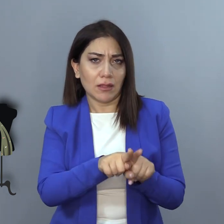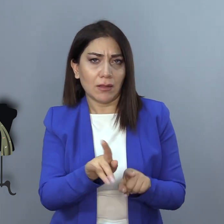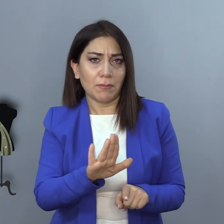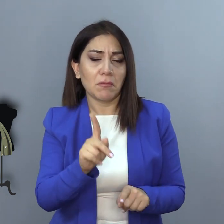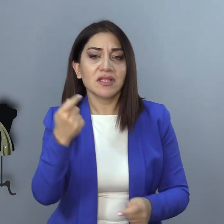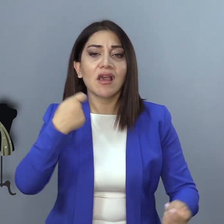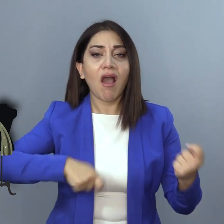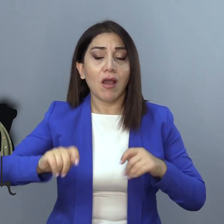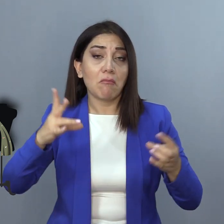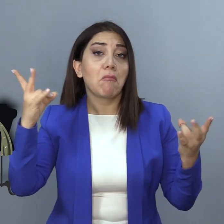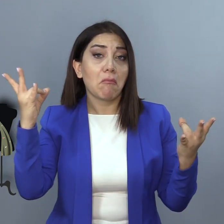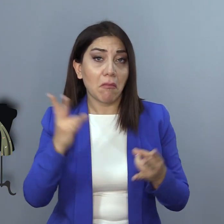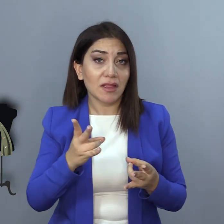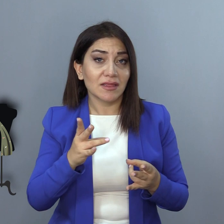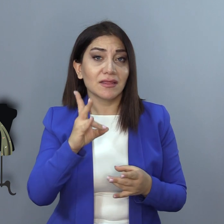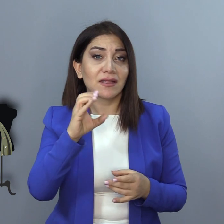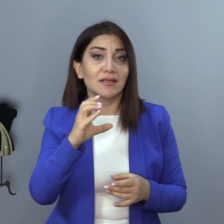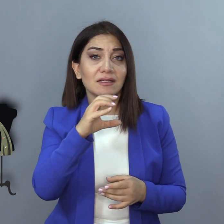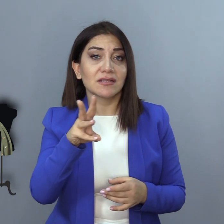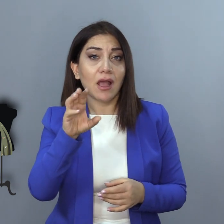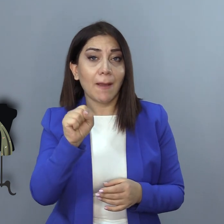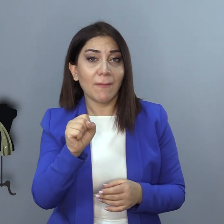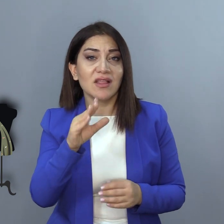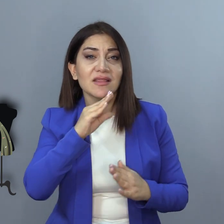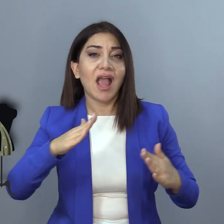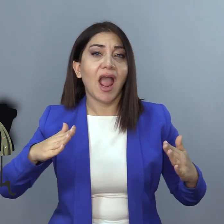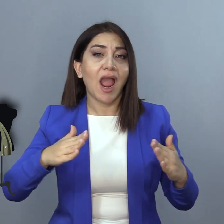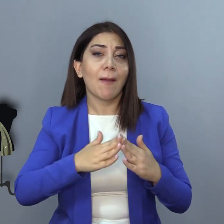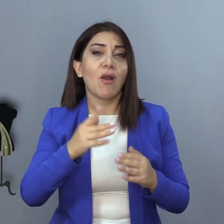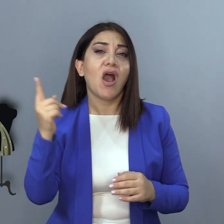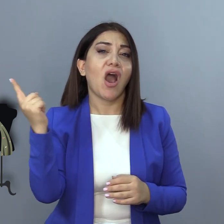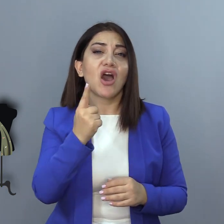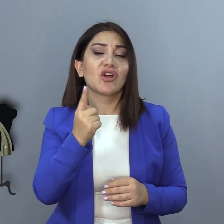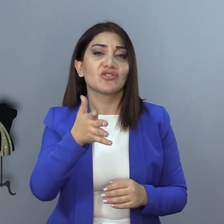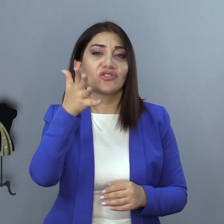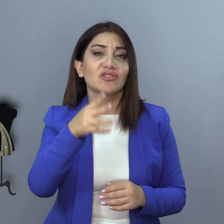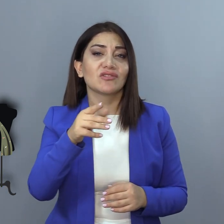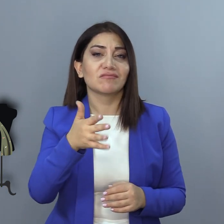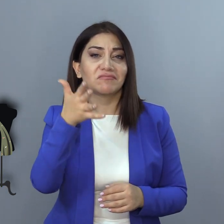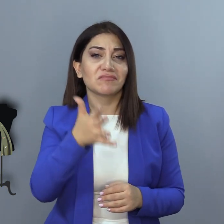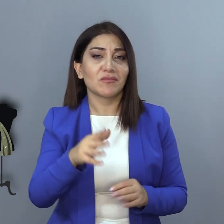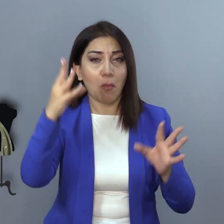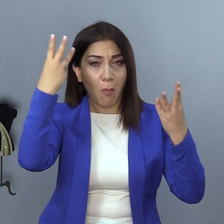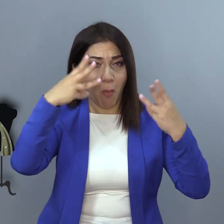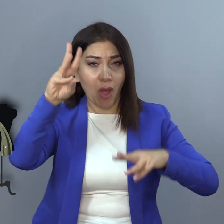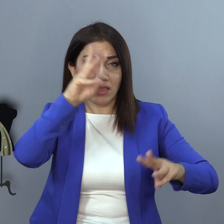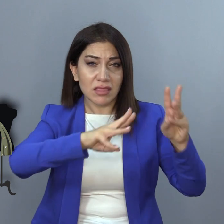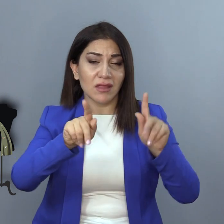հակնվել պետք է ու նեսման, որ եգիպտոսի առաջին գաճաչ մոդելն է հիմնադրեց իր նման կանած համար